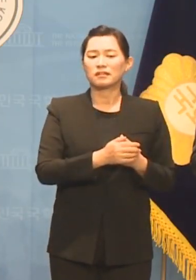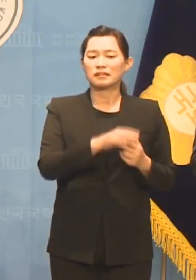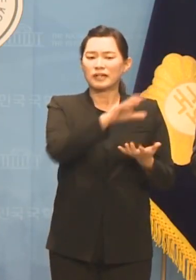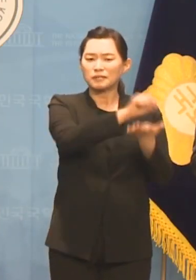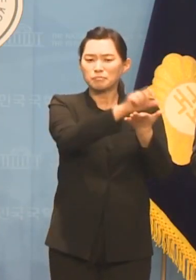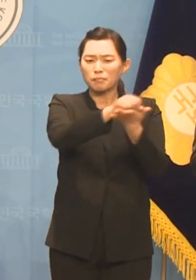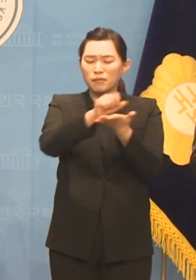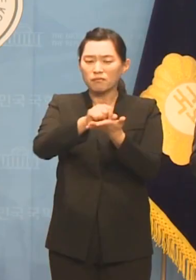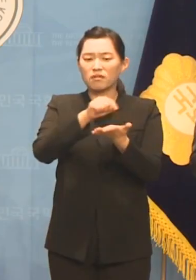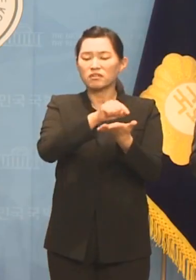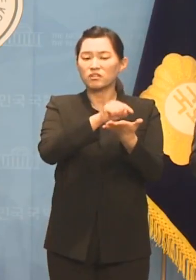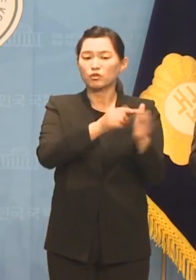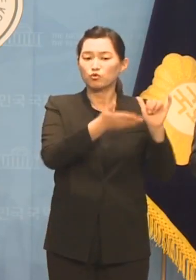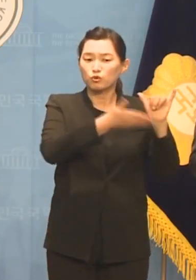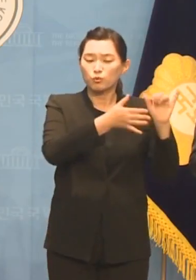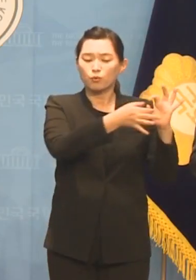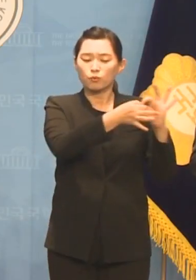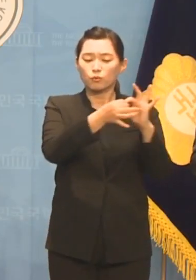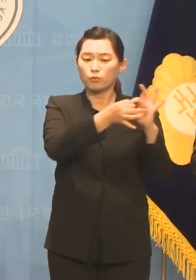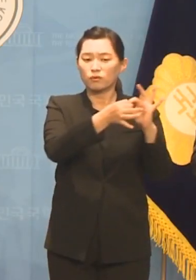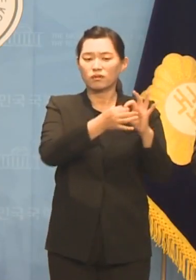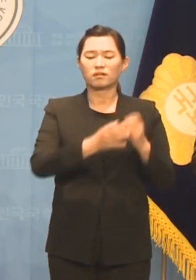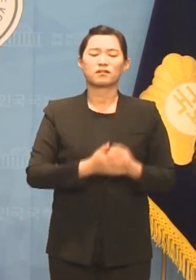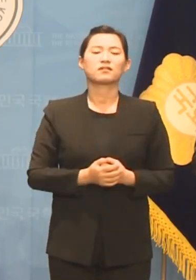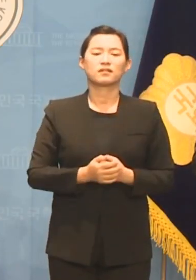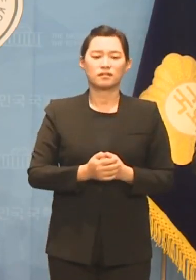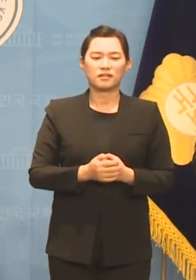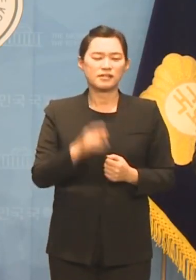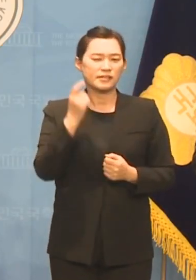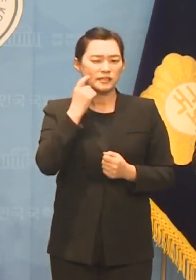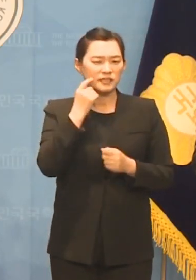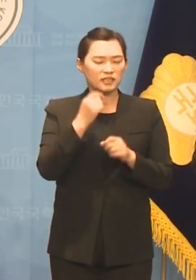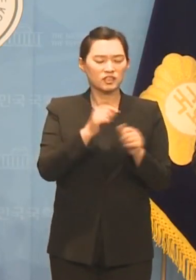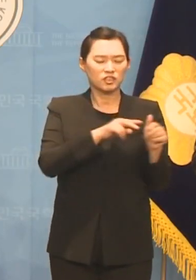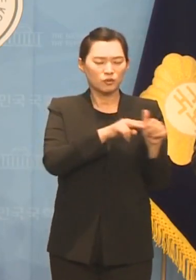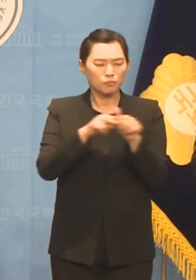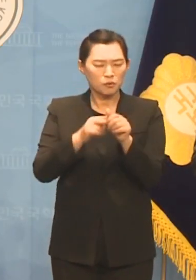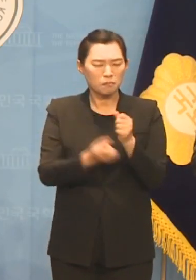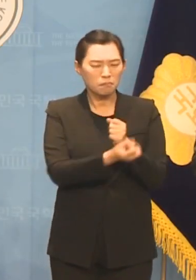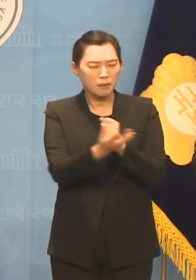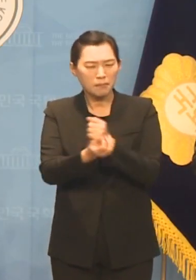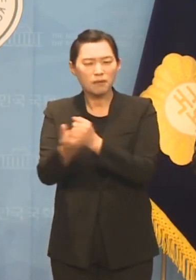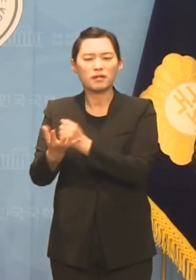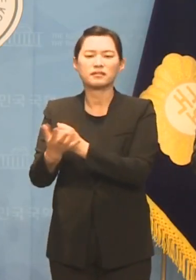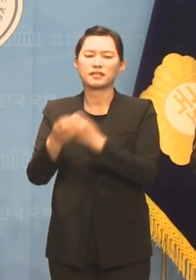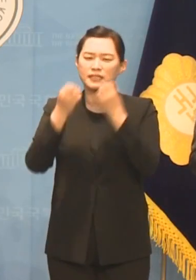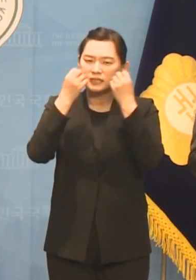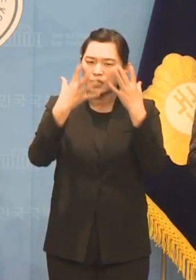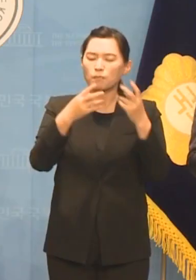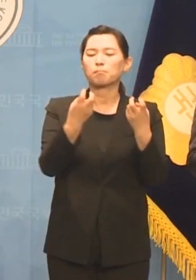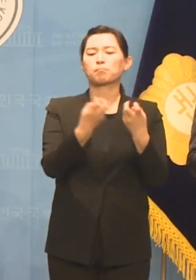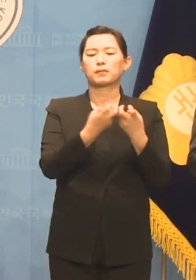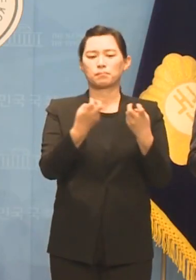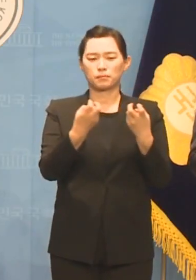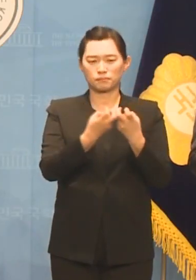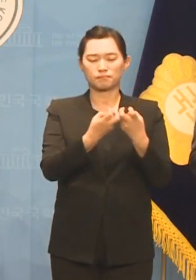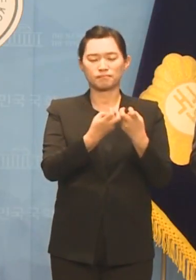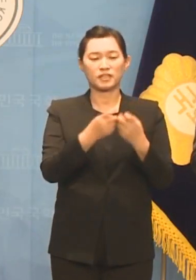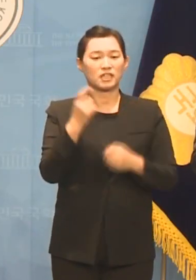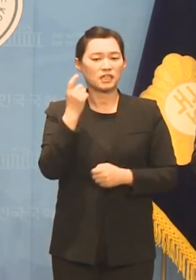확보해서 그 유튜브를 통해서 이러한 허위조작 정보를 살포하는 새로운 패턴의